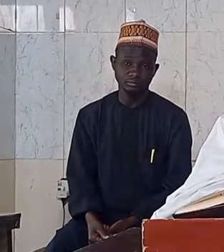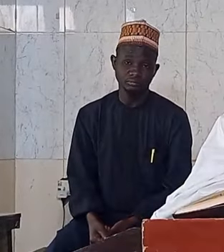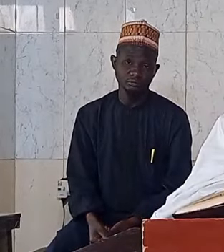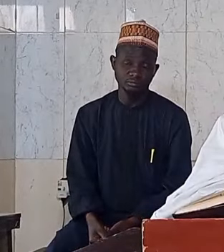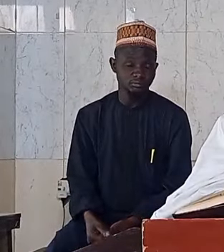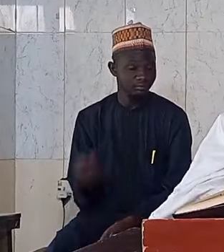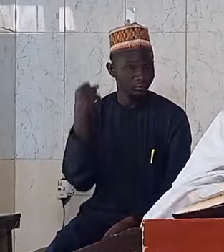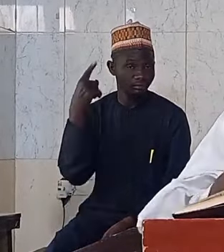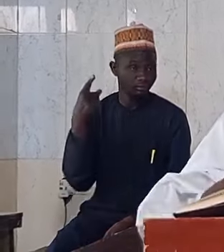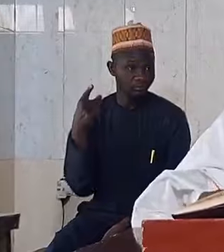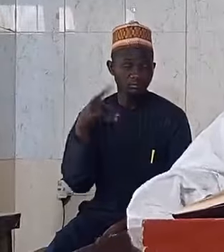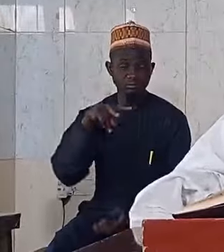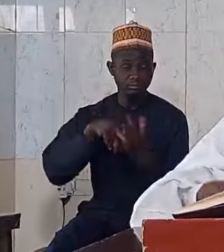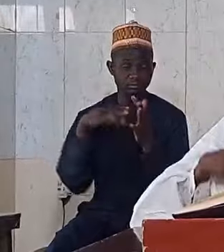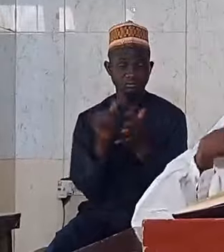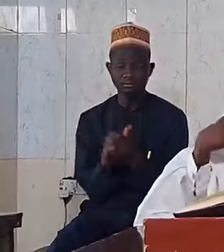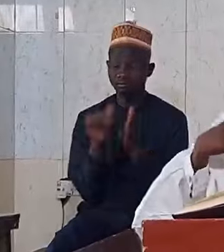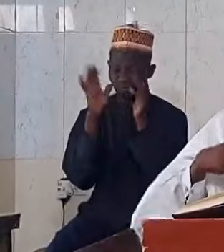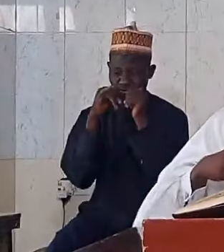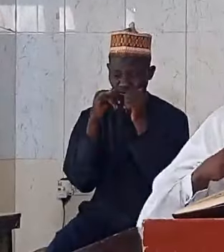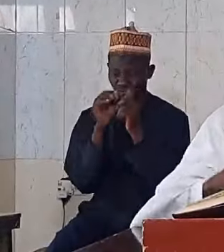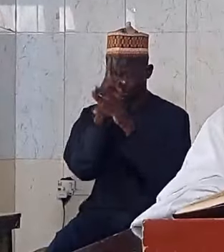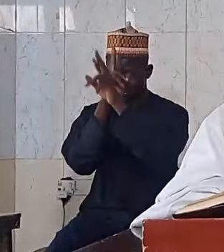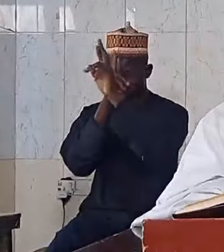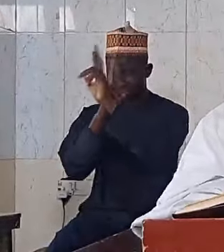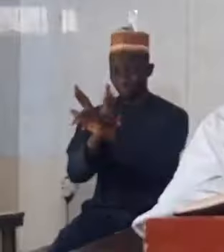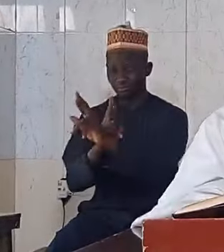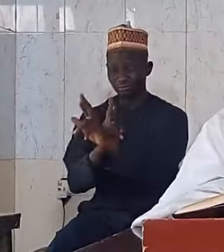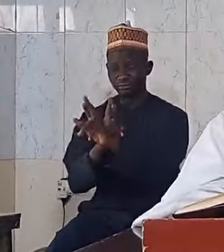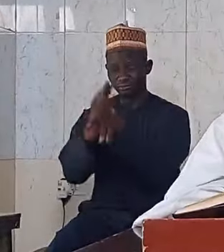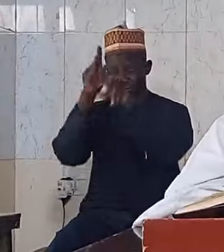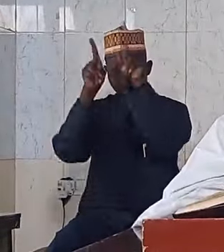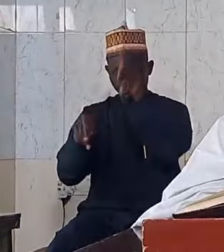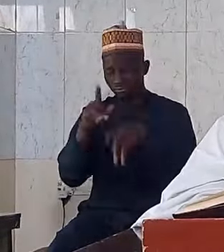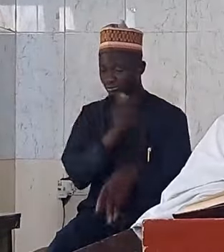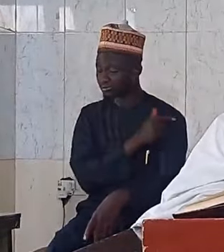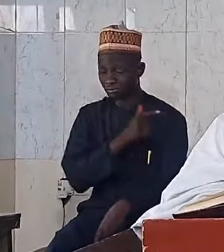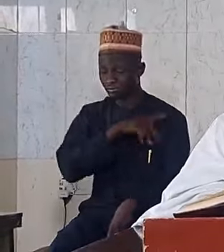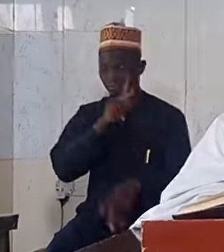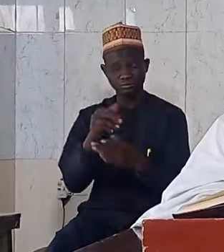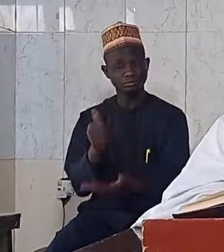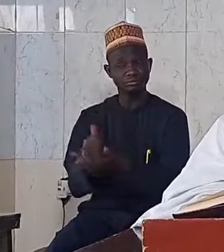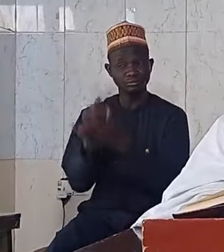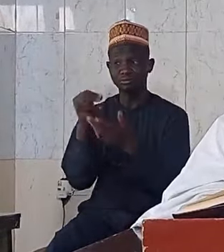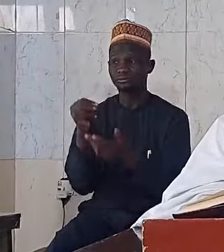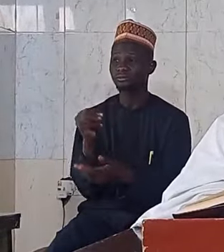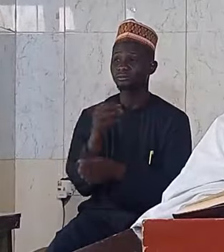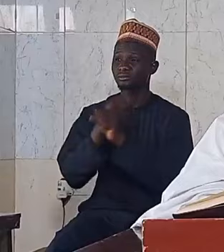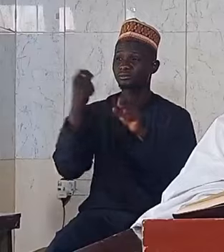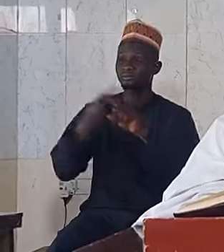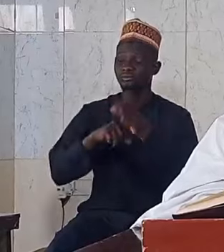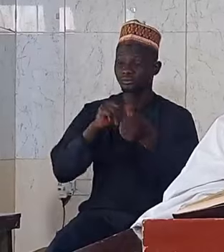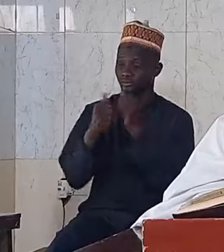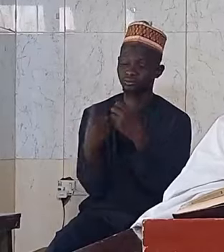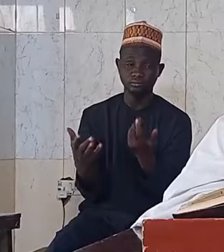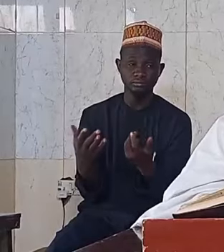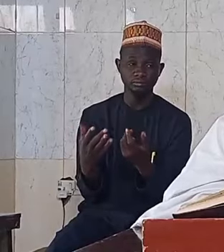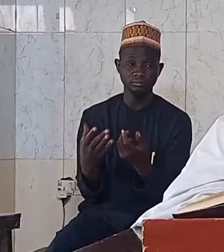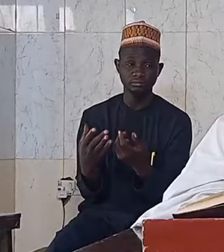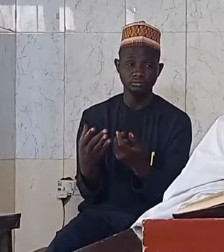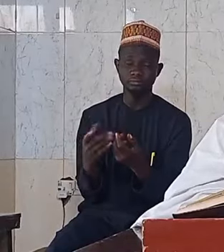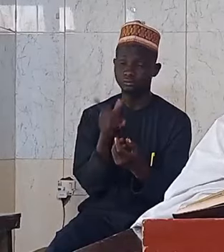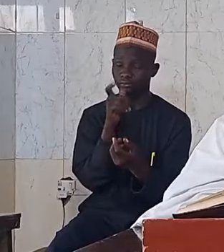ku duba ku ga ashe kenan musulunci yana girmama harkar masu rauni a taimaka musu a fidda su daga wannan raunin musamman kun